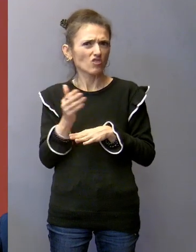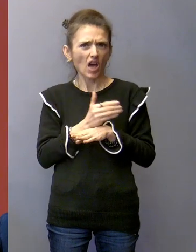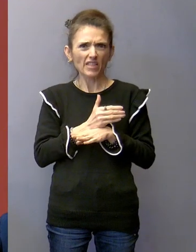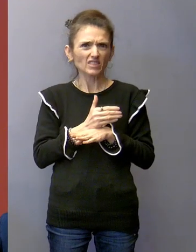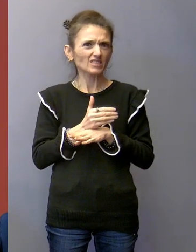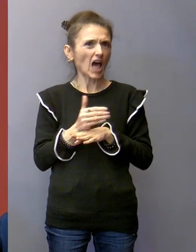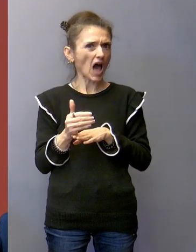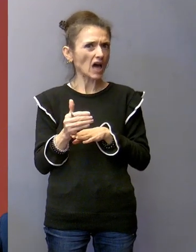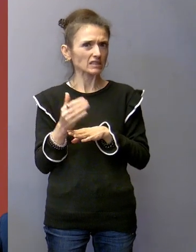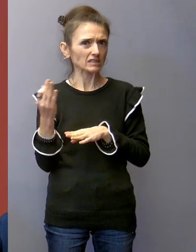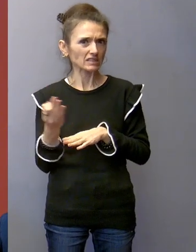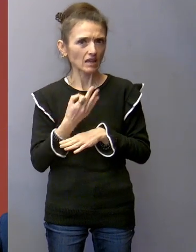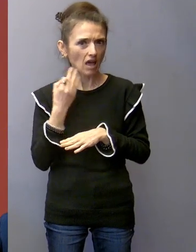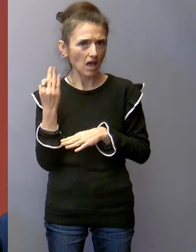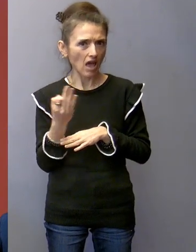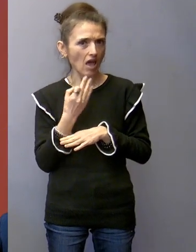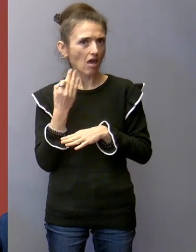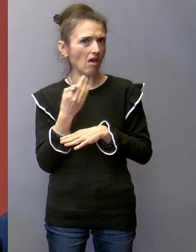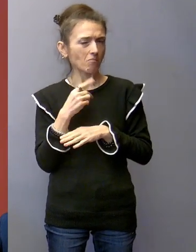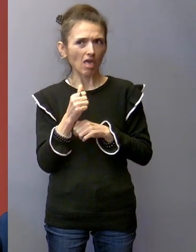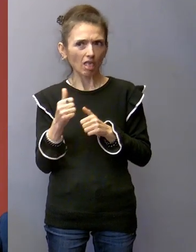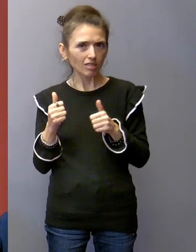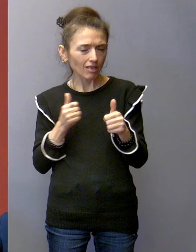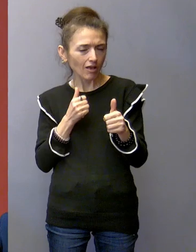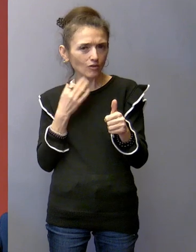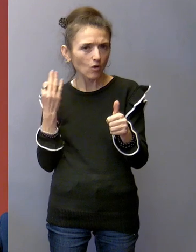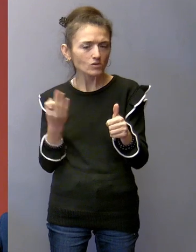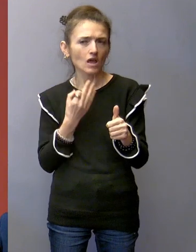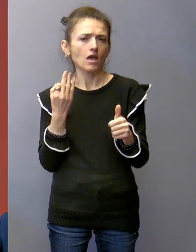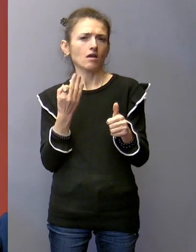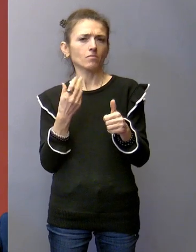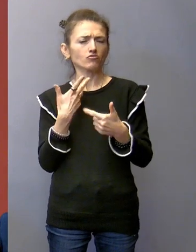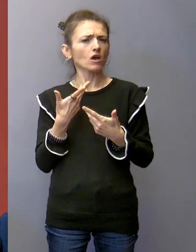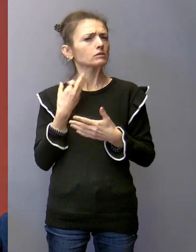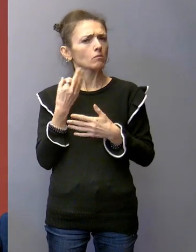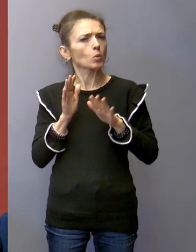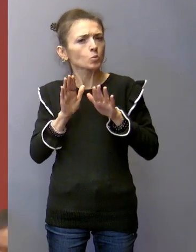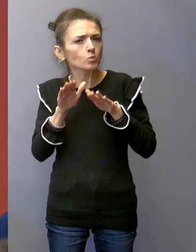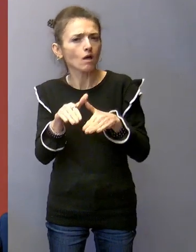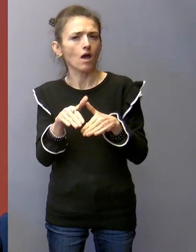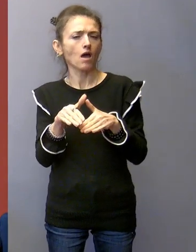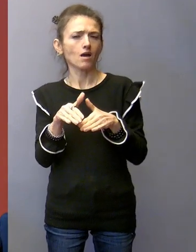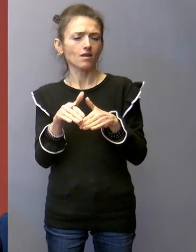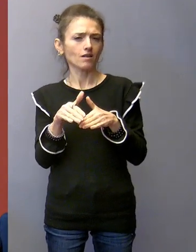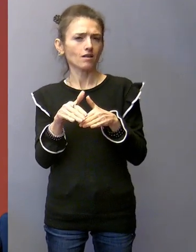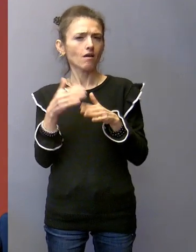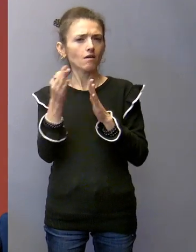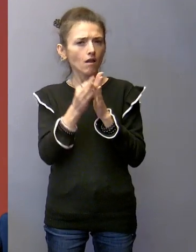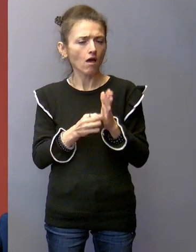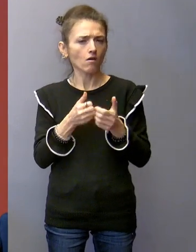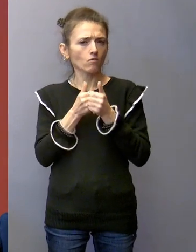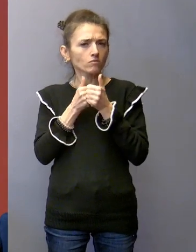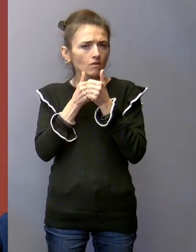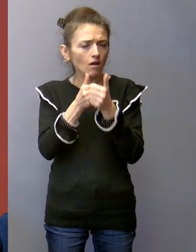cronico con tutte le Guarentigie le prerogative le tutele che mi sembra siano rispettate